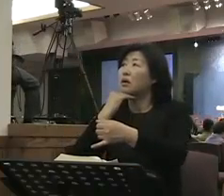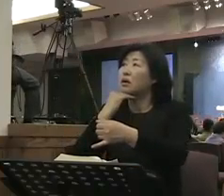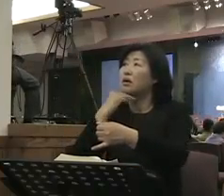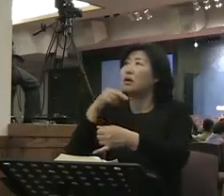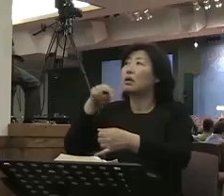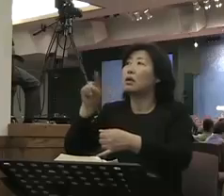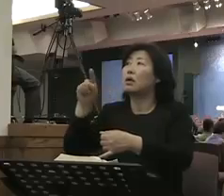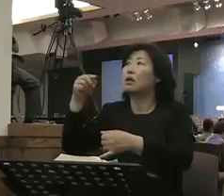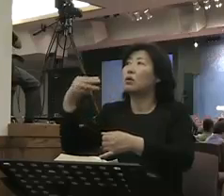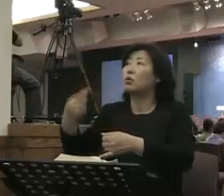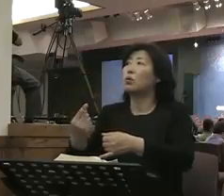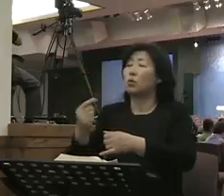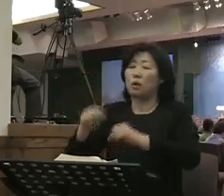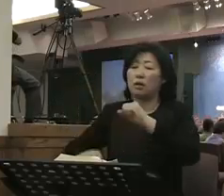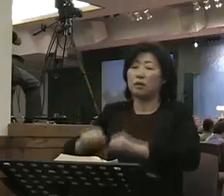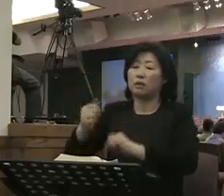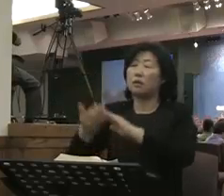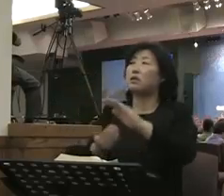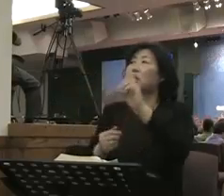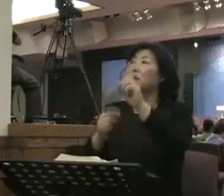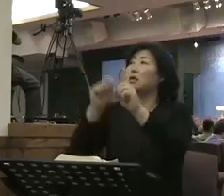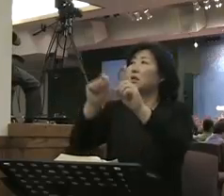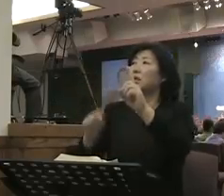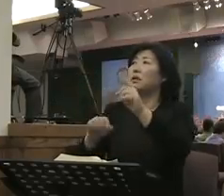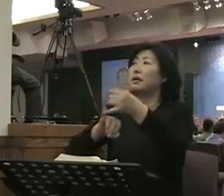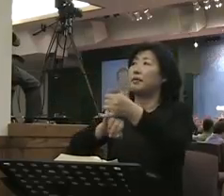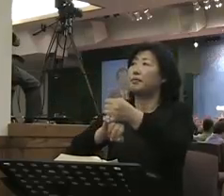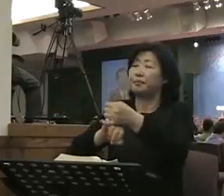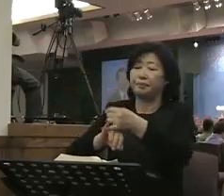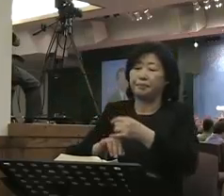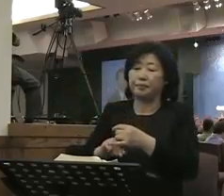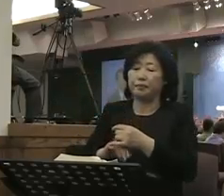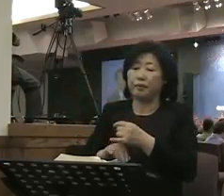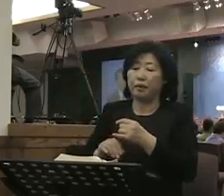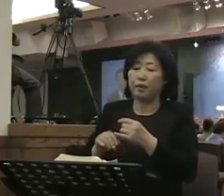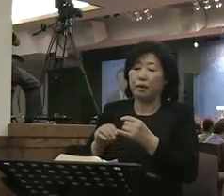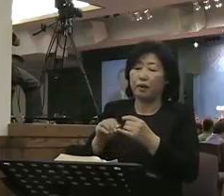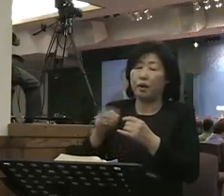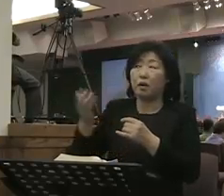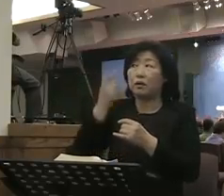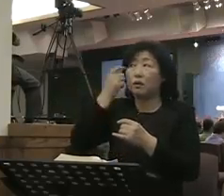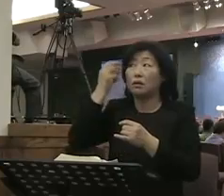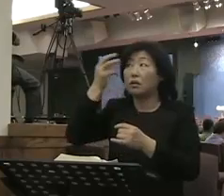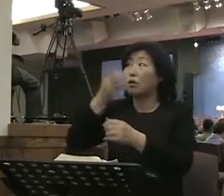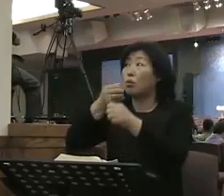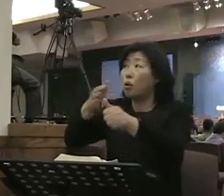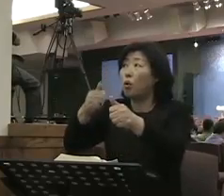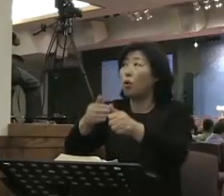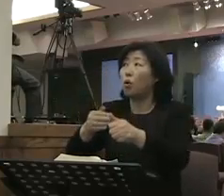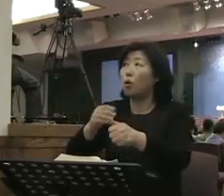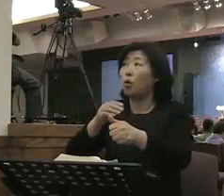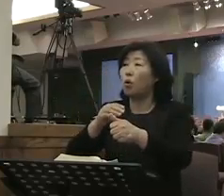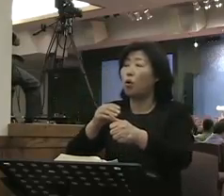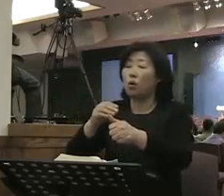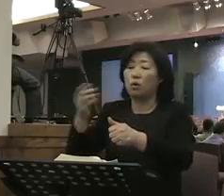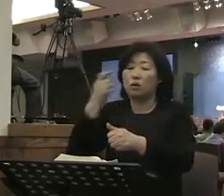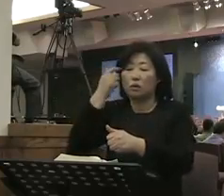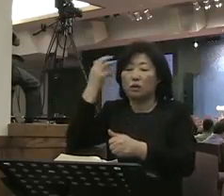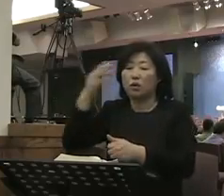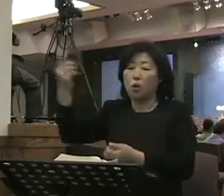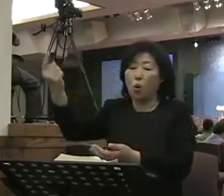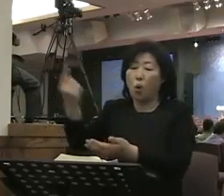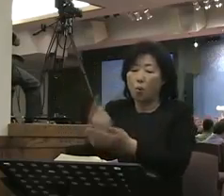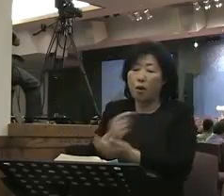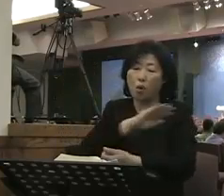말씀해 주시고 있습니다. 하나님께서 약속하신 성령을 곧 보내주실 터인데 성령이 너에게 임하면 권세를 받을 것이라고